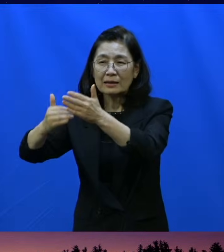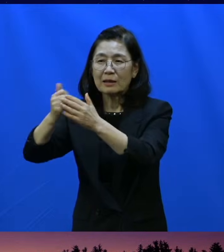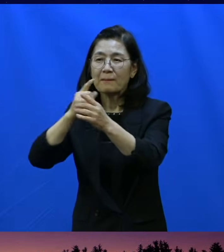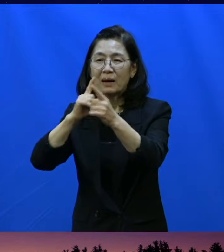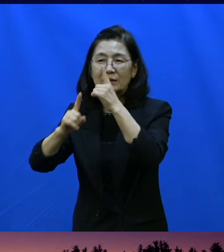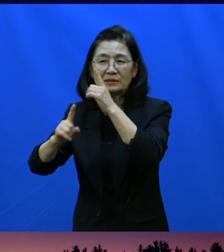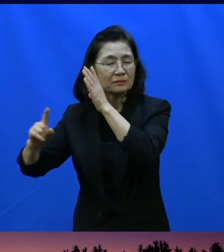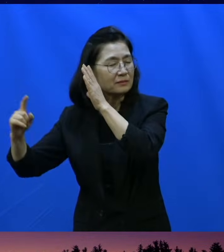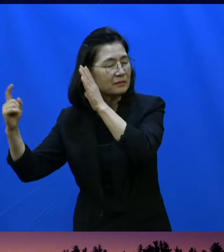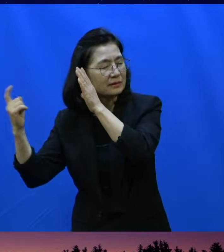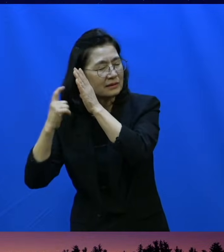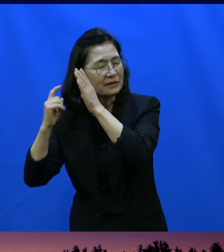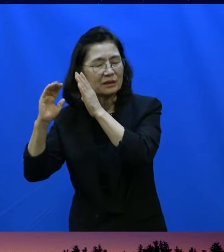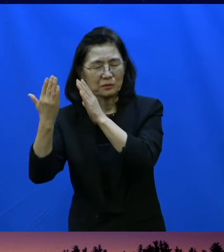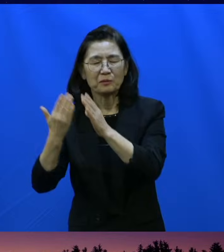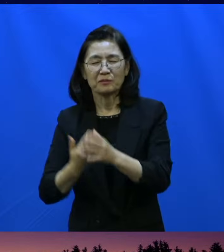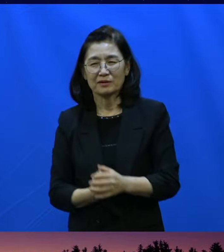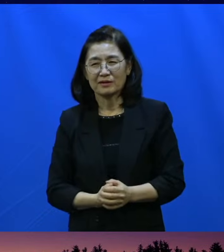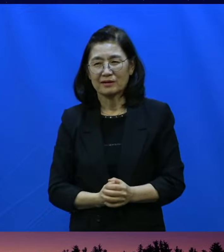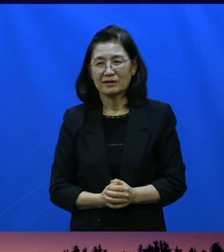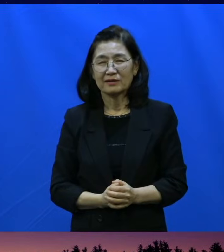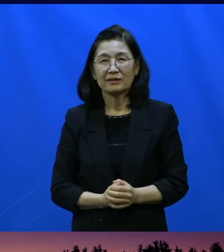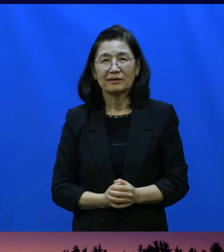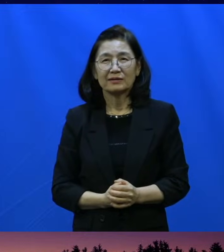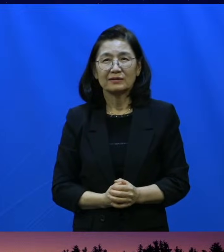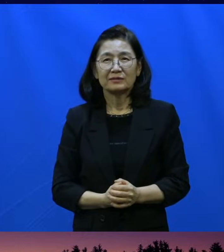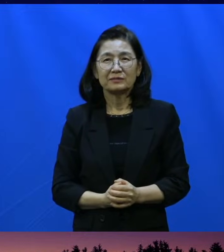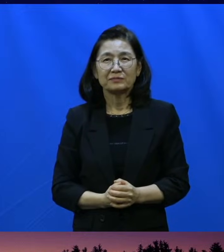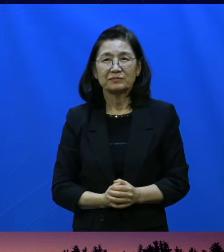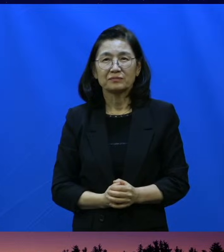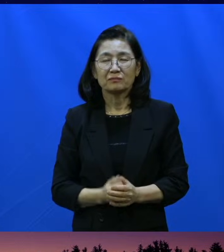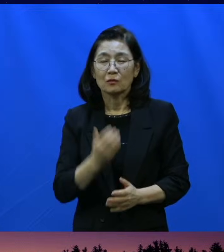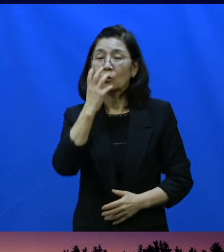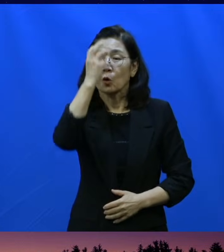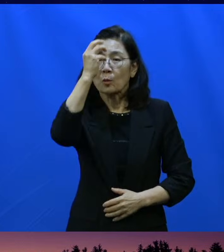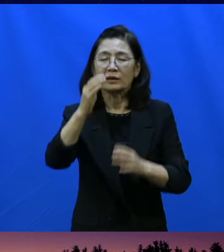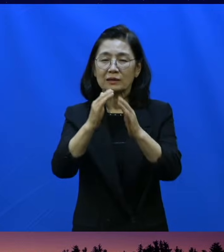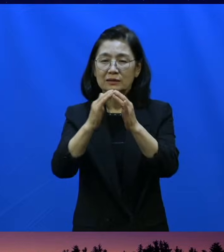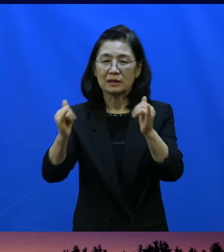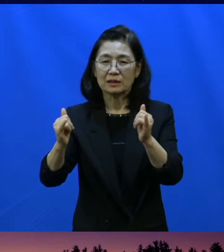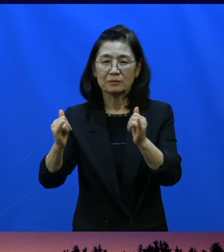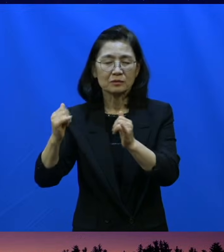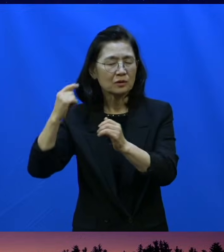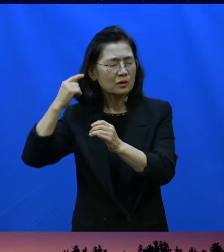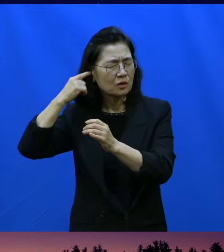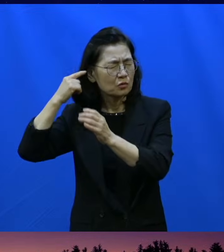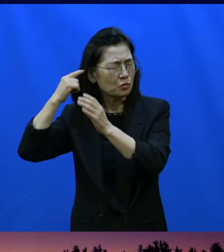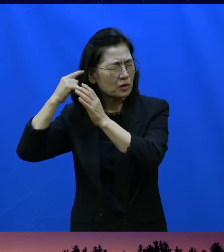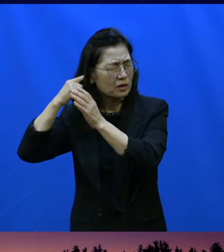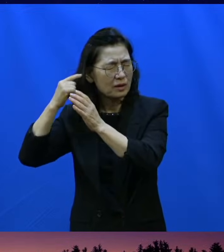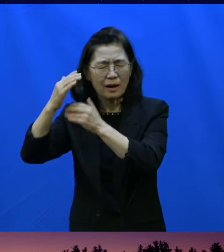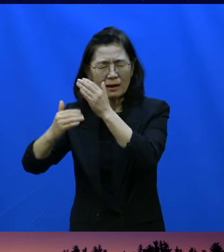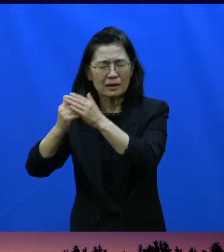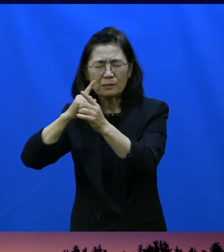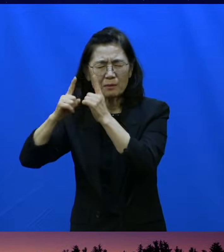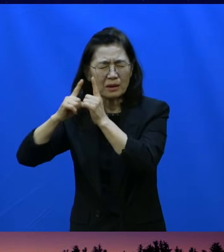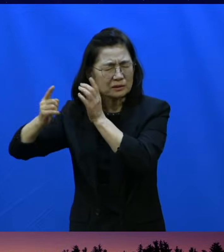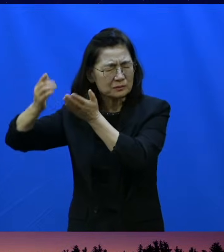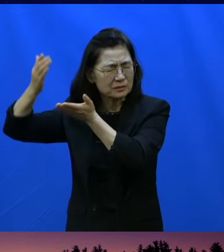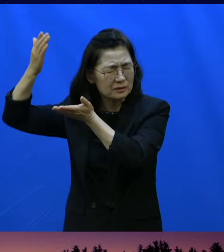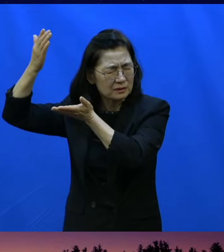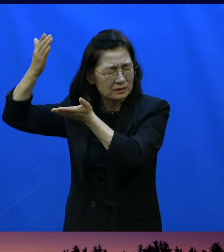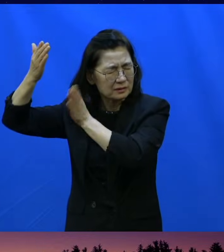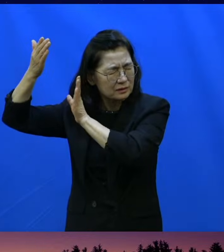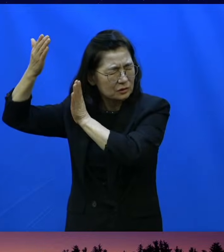겸손하지 않은 사람은 귀가 안 열려요. 닫혀 있어요. 안 들려, 안 들려. 다 지나가 버려. 말씀을 100번, 1000번, 10,000번을